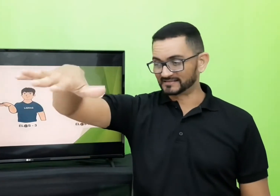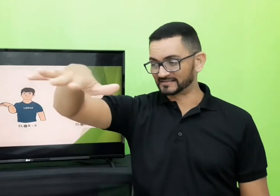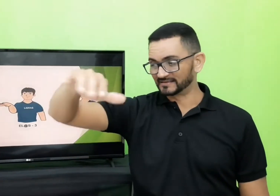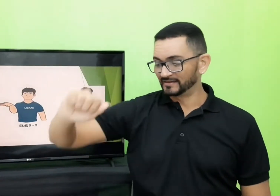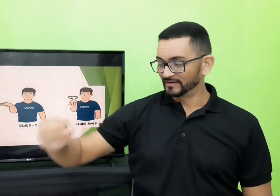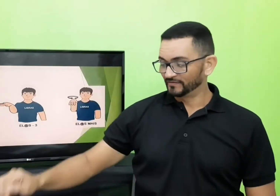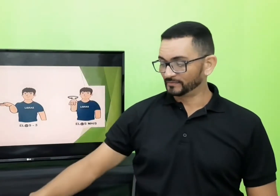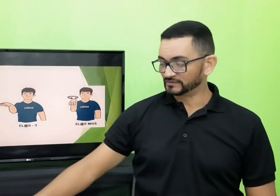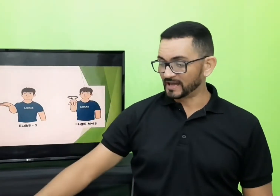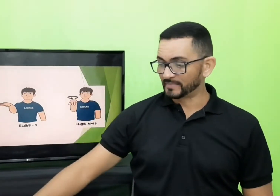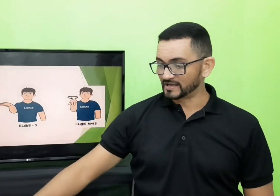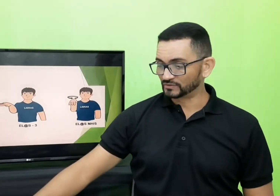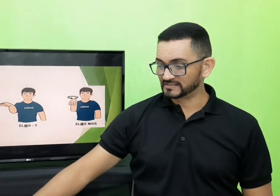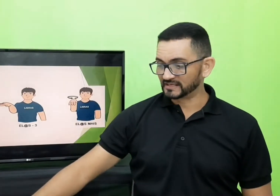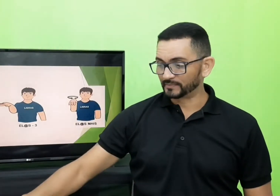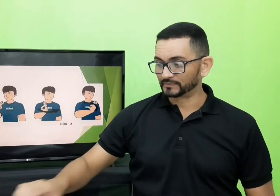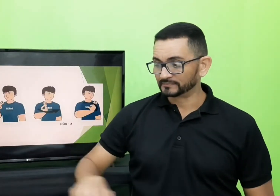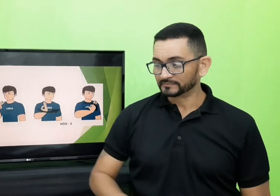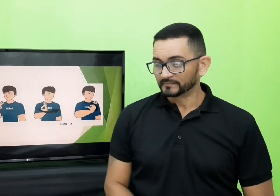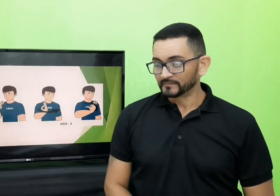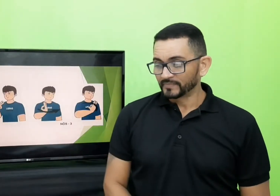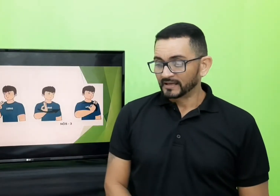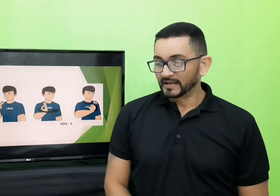aqueles. Vamos lá mais um exemplo.